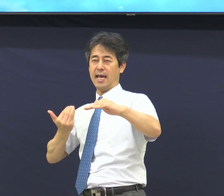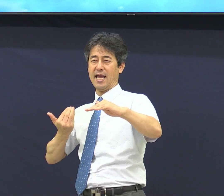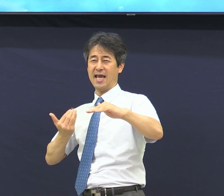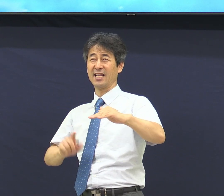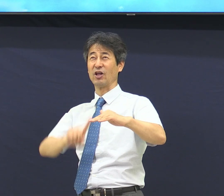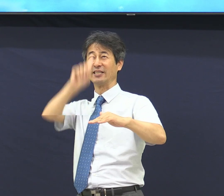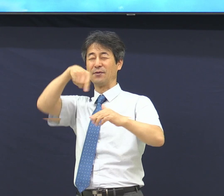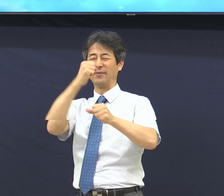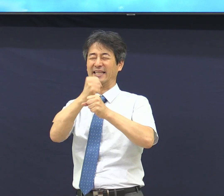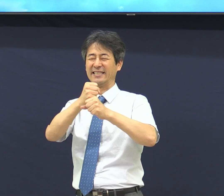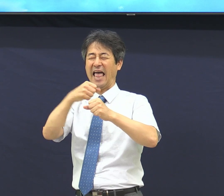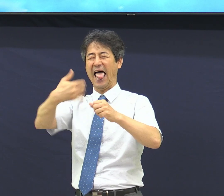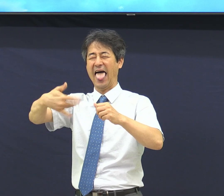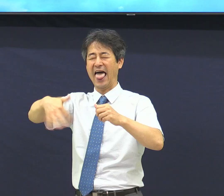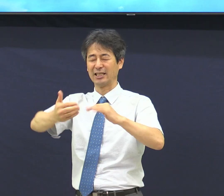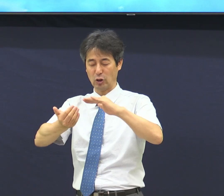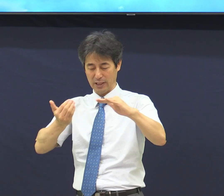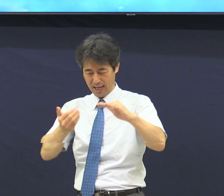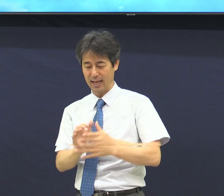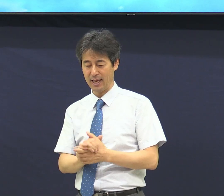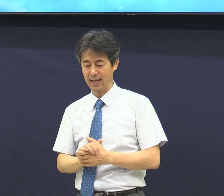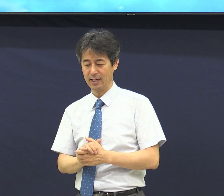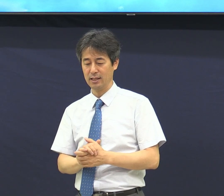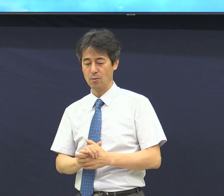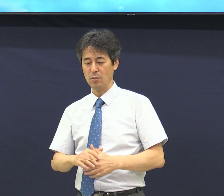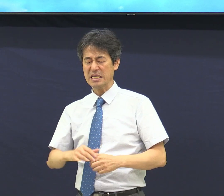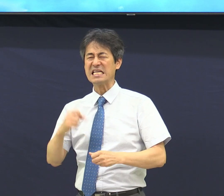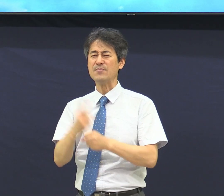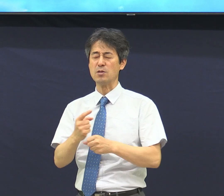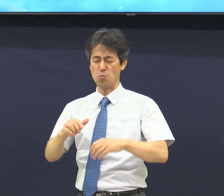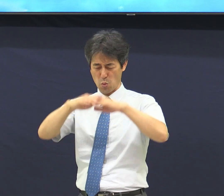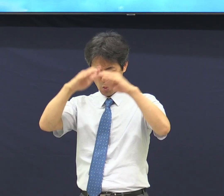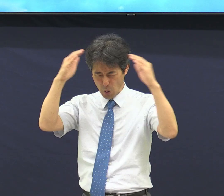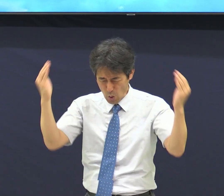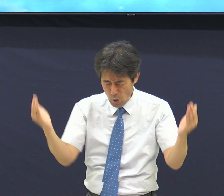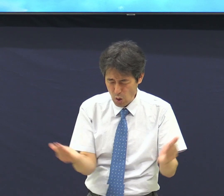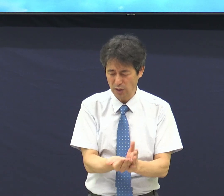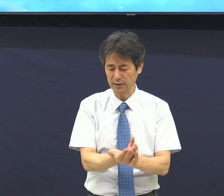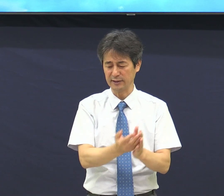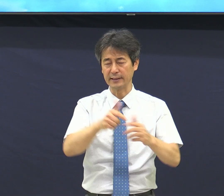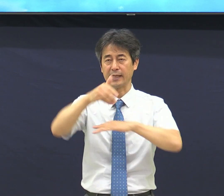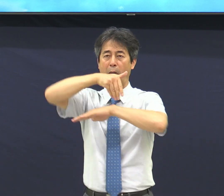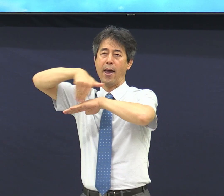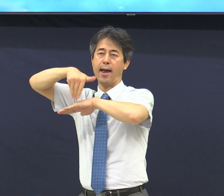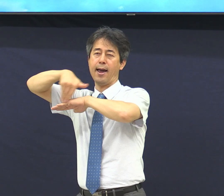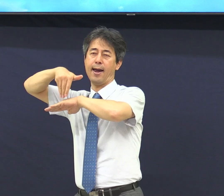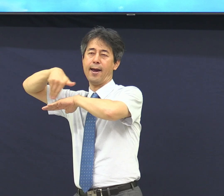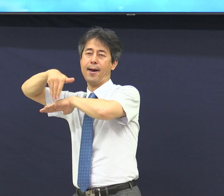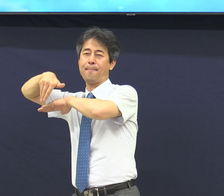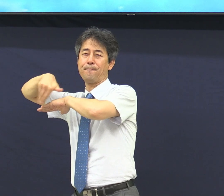주님께서 세상을 창조하시기 전 이미 모든